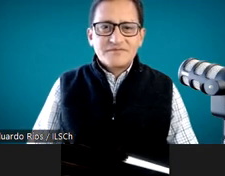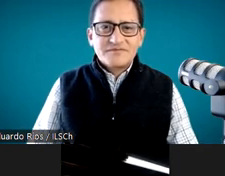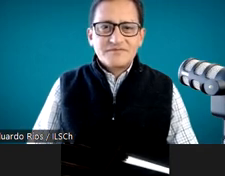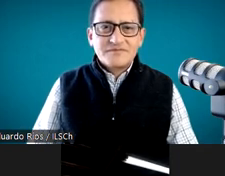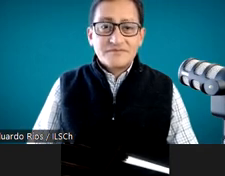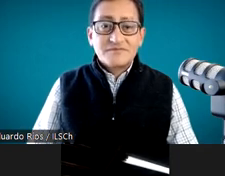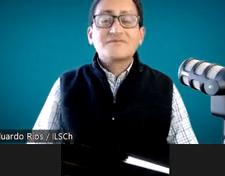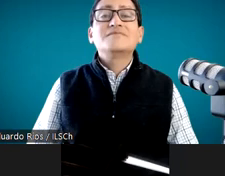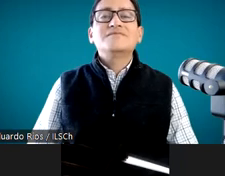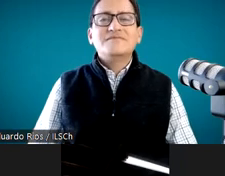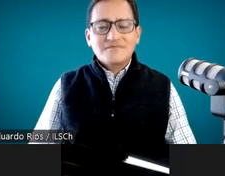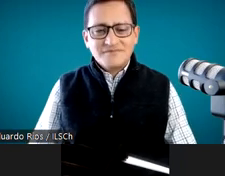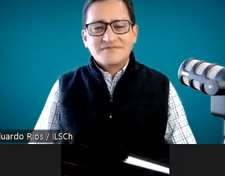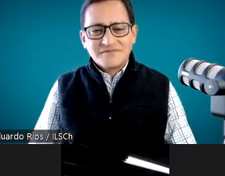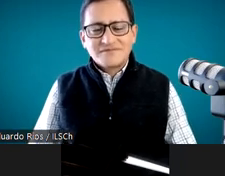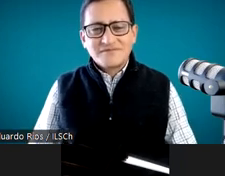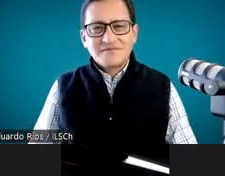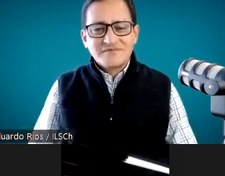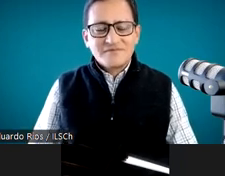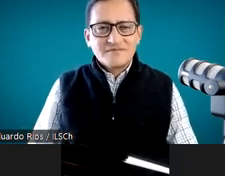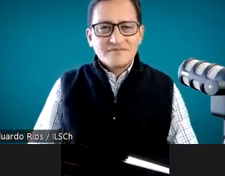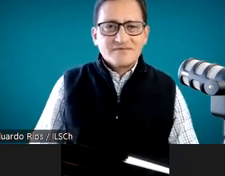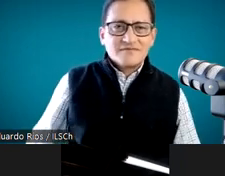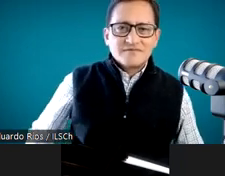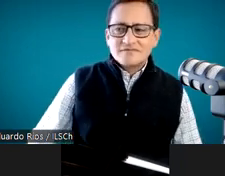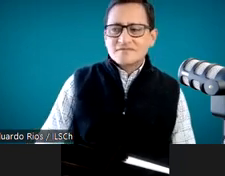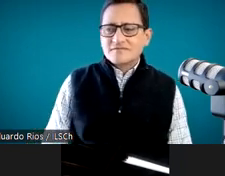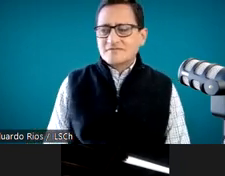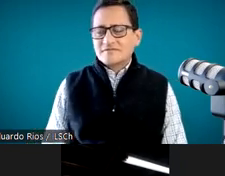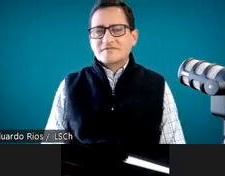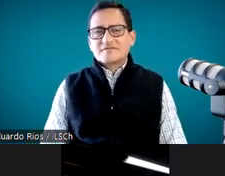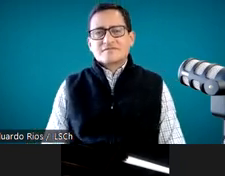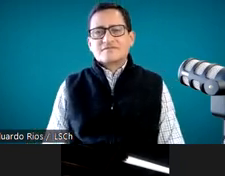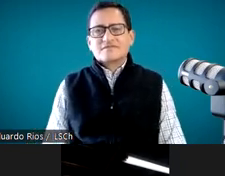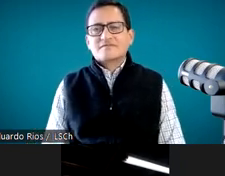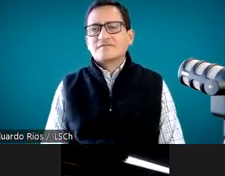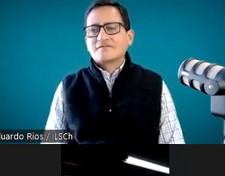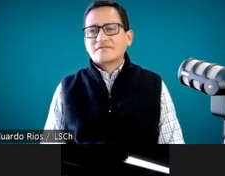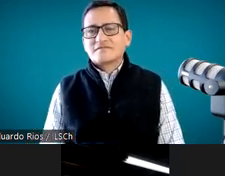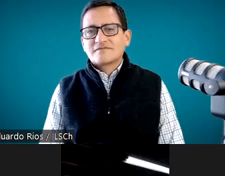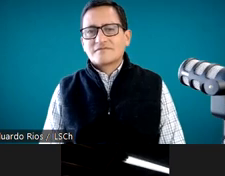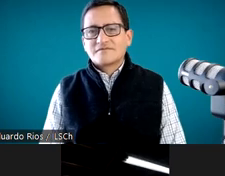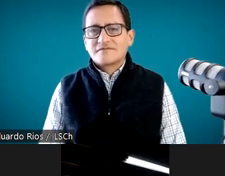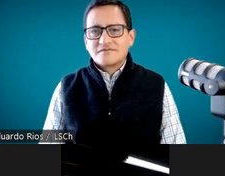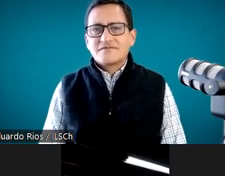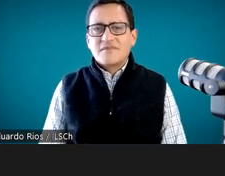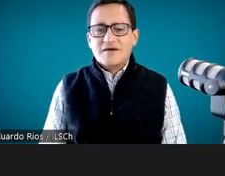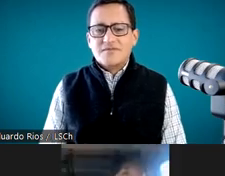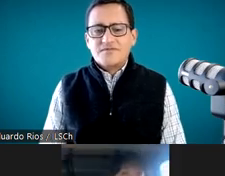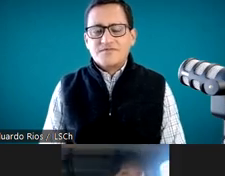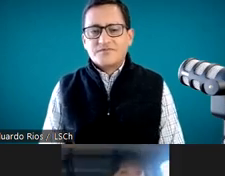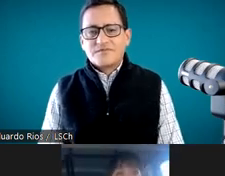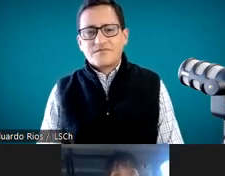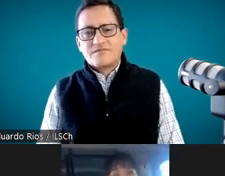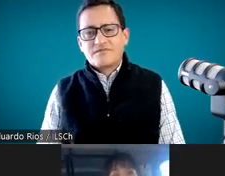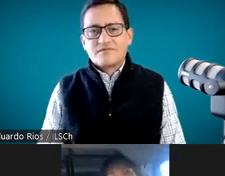la construcción. Entonces me ha tocado, llevo varios años trabajando en la misma empresa, llevo más de 15 años.